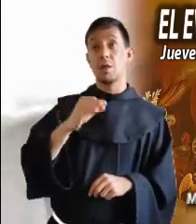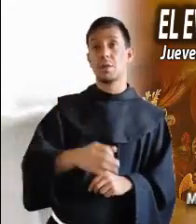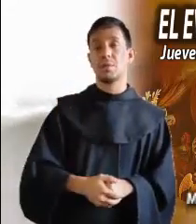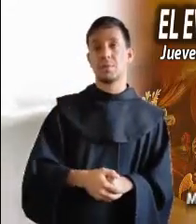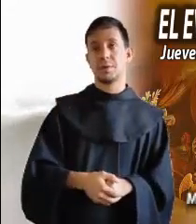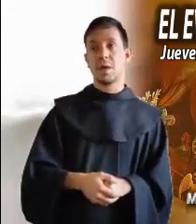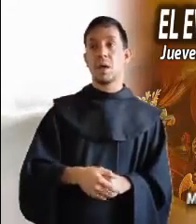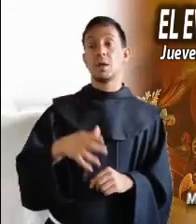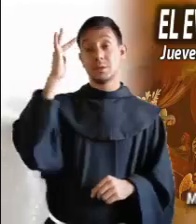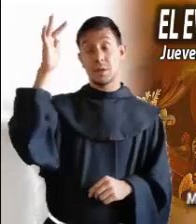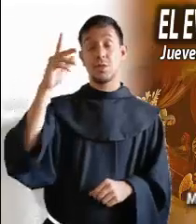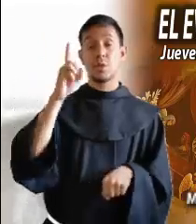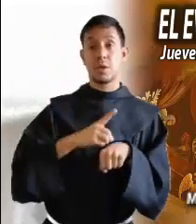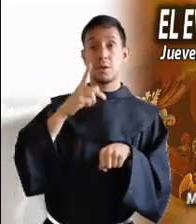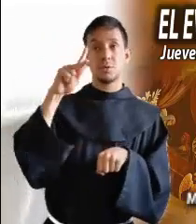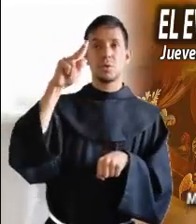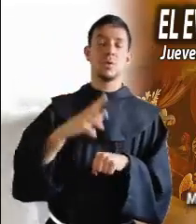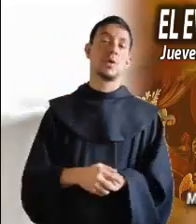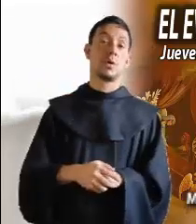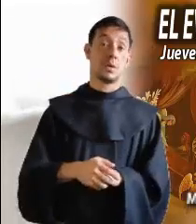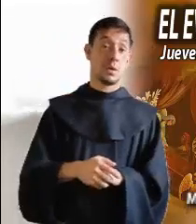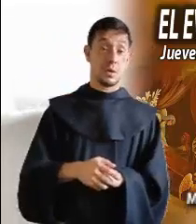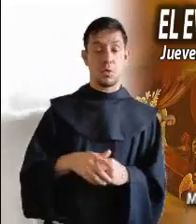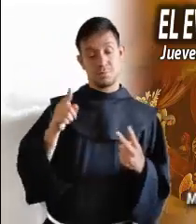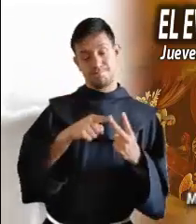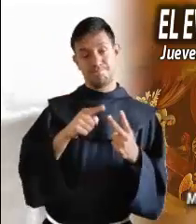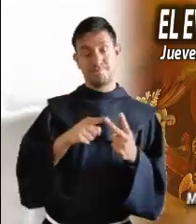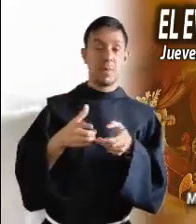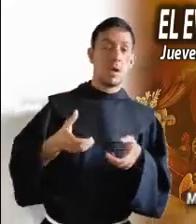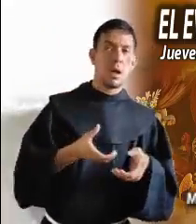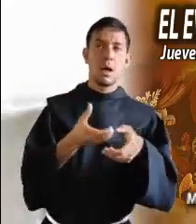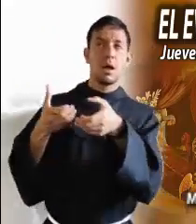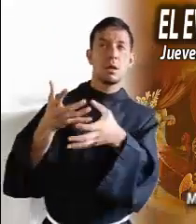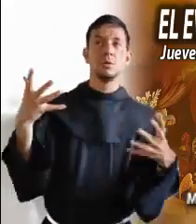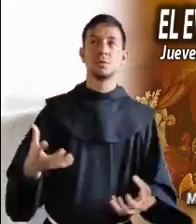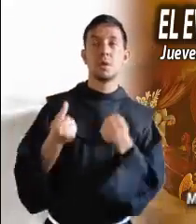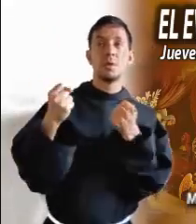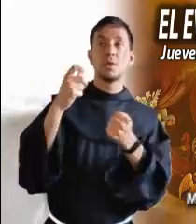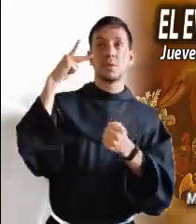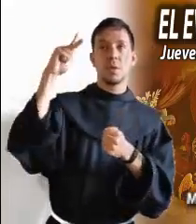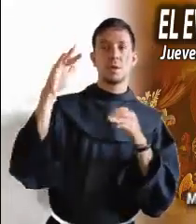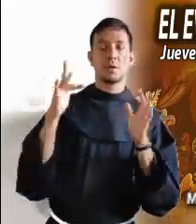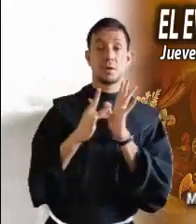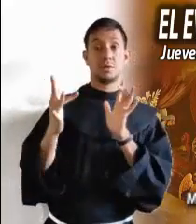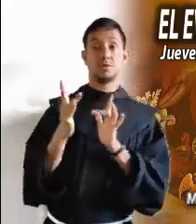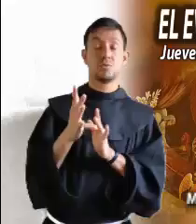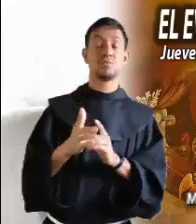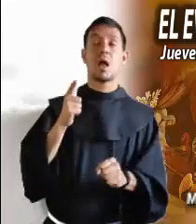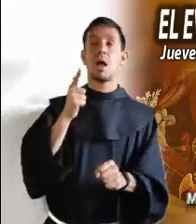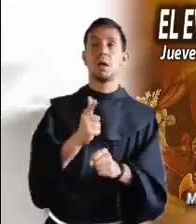parte, reconocer el camino de salvación que ha seguido Jesús. El